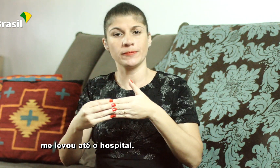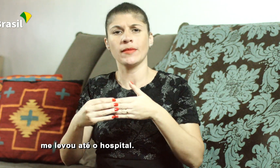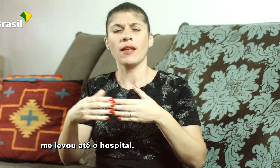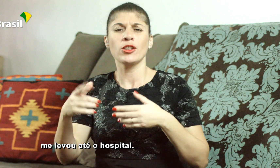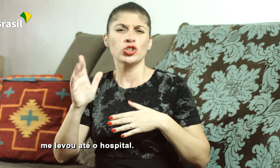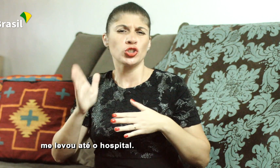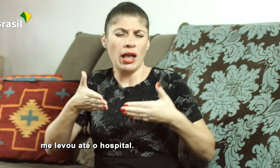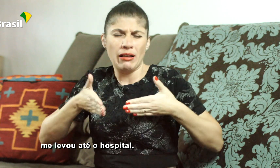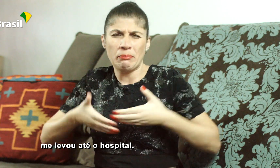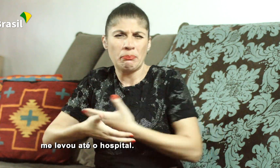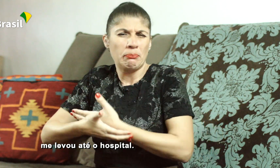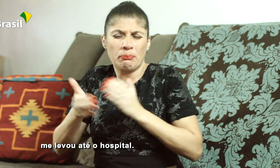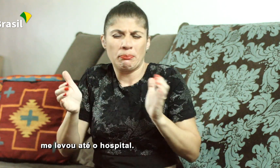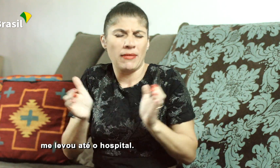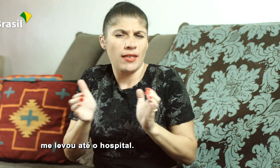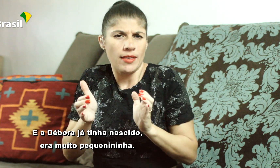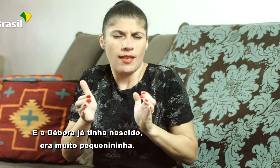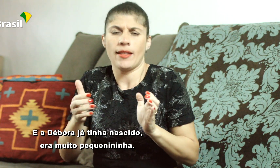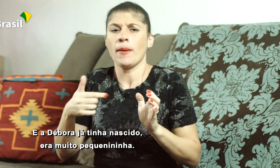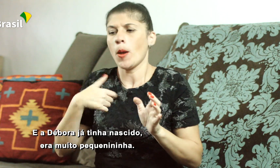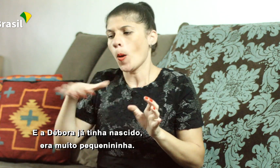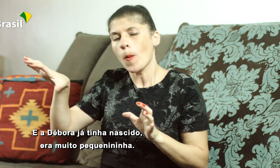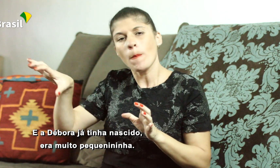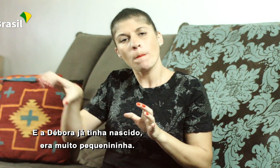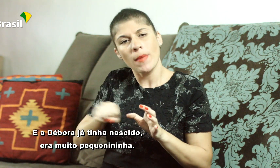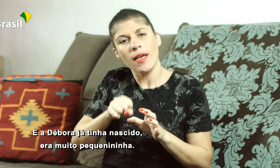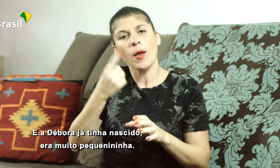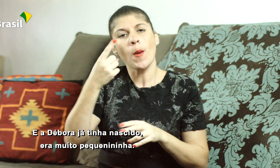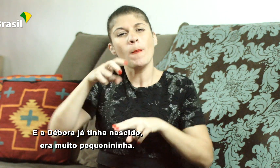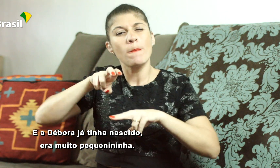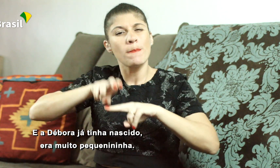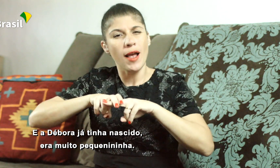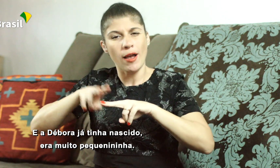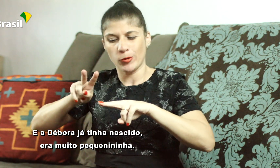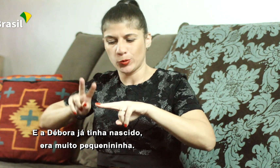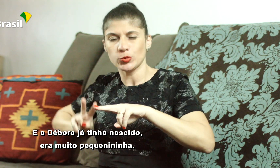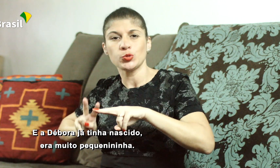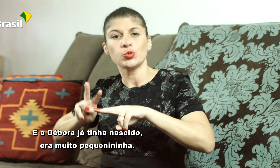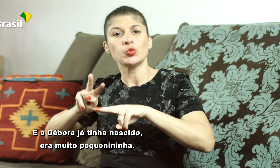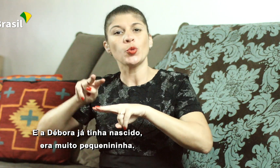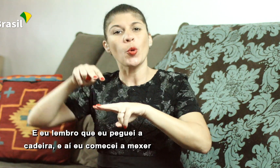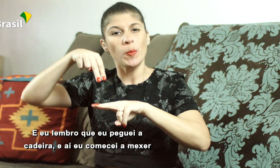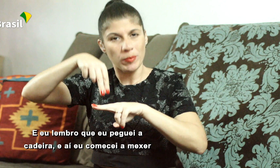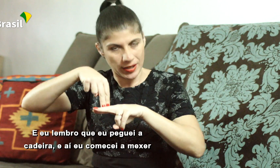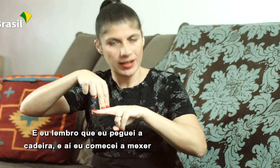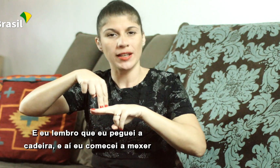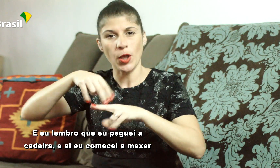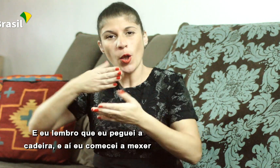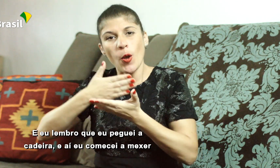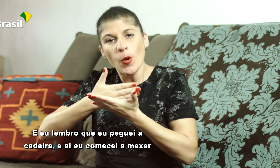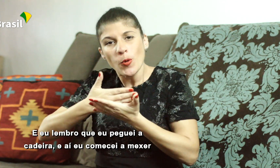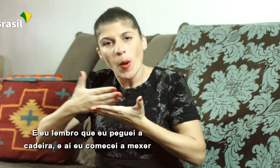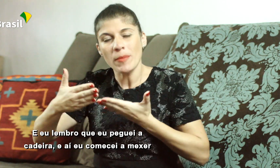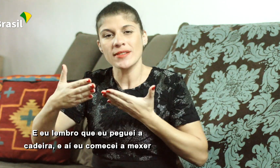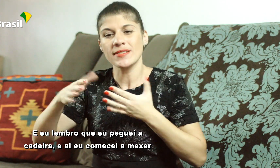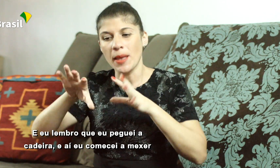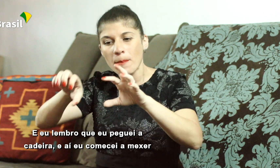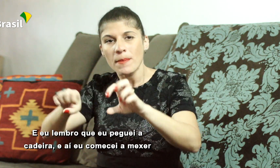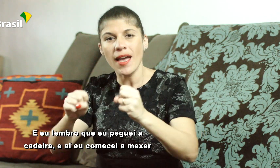até o hospital. E a Débora já tinha nascido, era muito pequenininha, né? E eu lembro que eu peguei a cadeira e